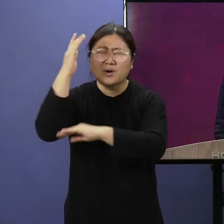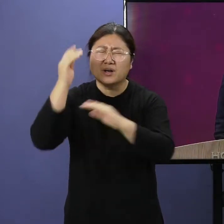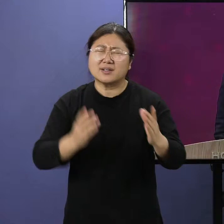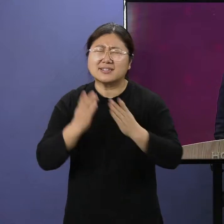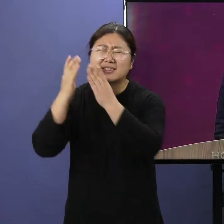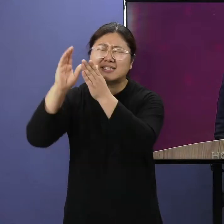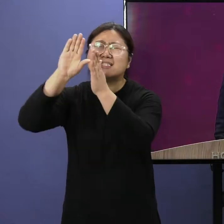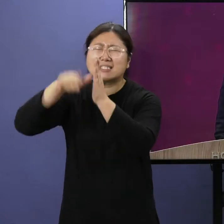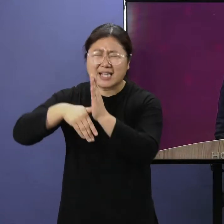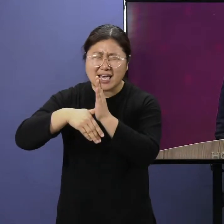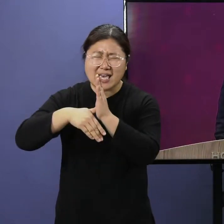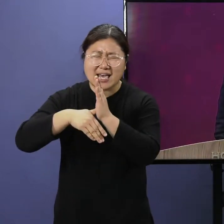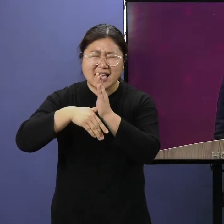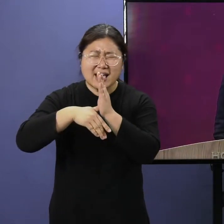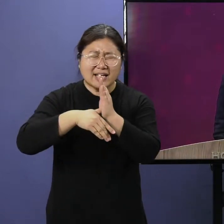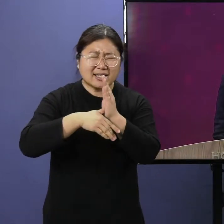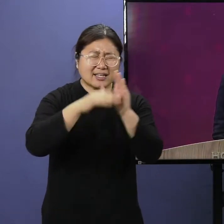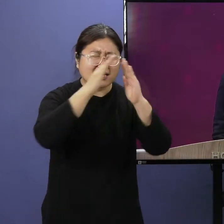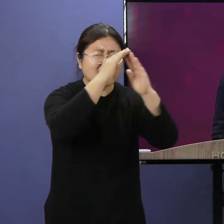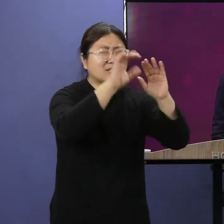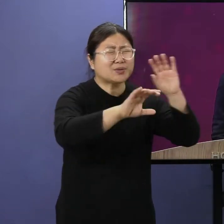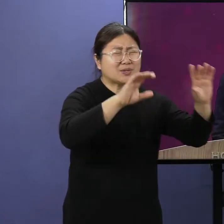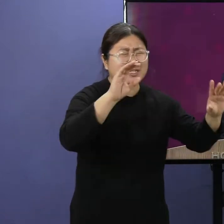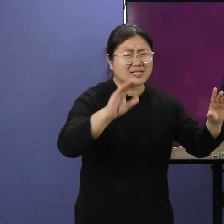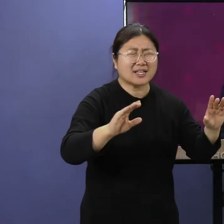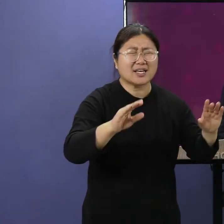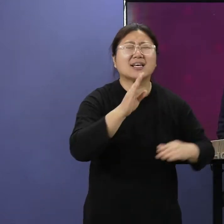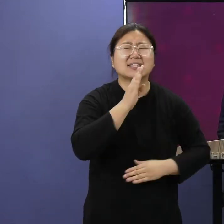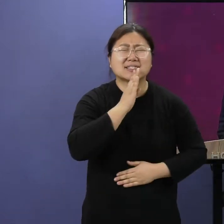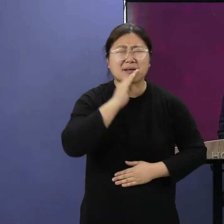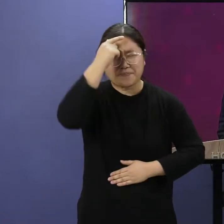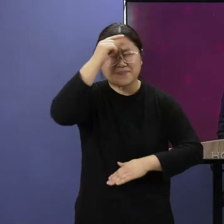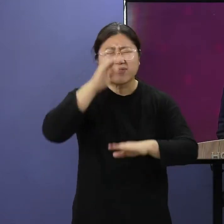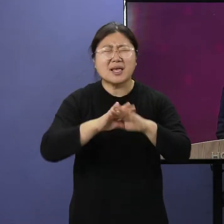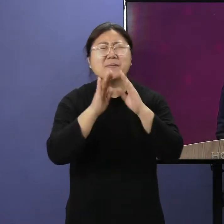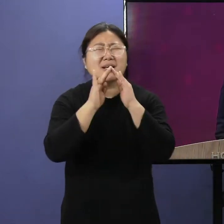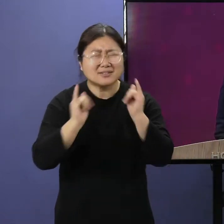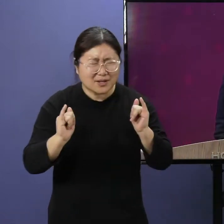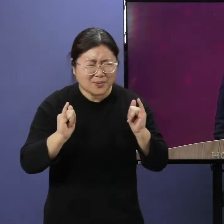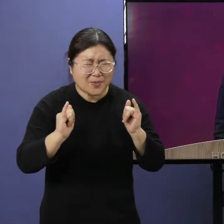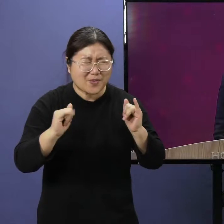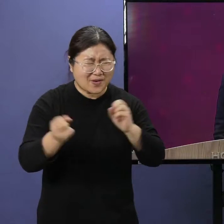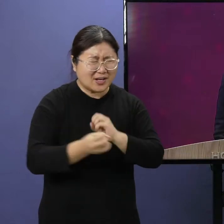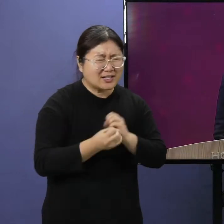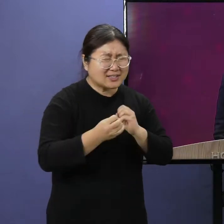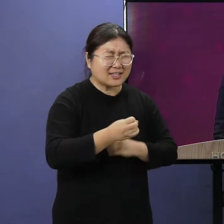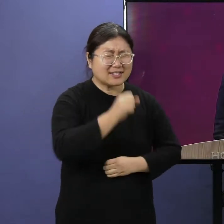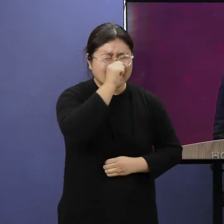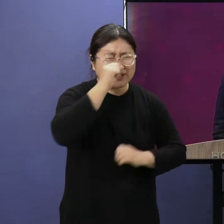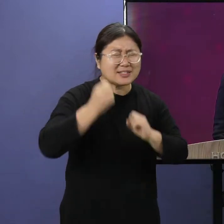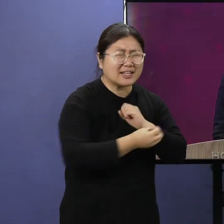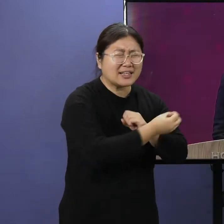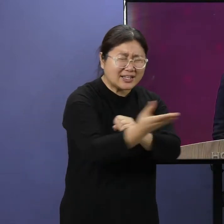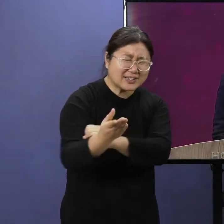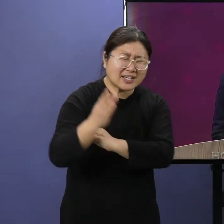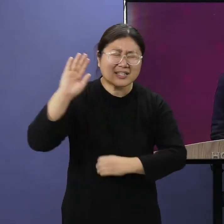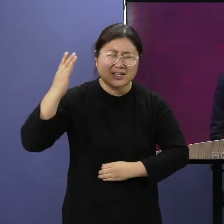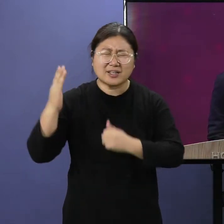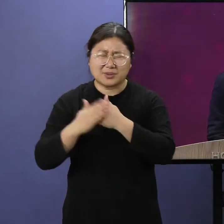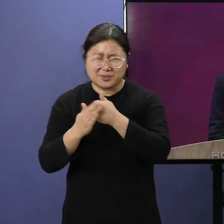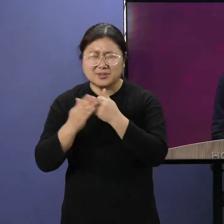같은 영향력을 끼치며 하나님 앞에 참된 예배자가 되고 저희 모두가 예배에 더욱 힘쓰는 한 해가 되기를